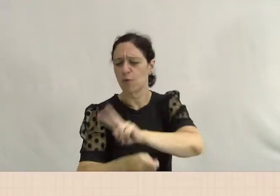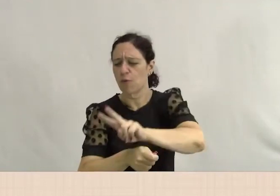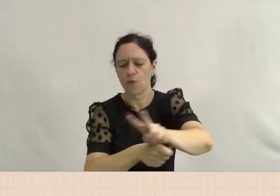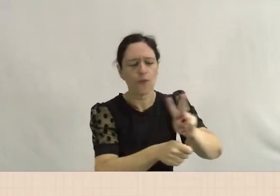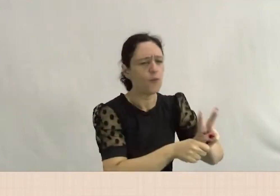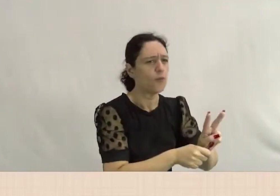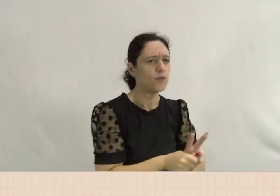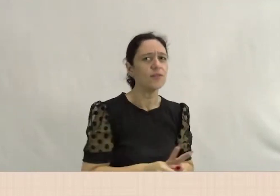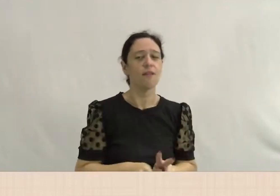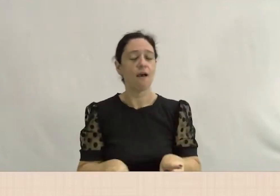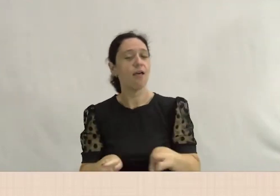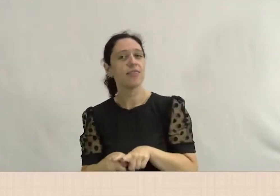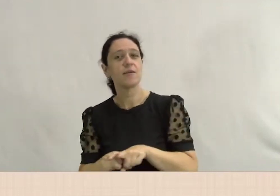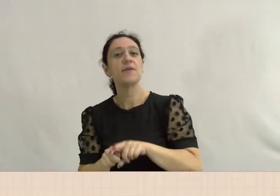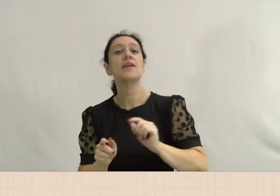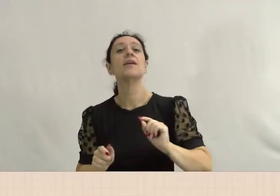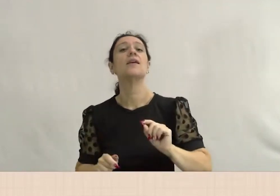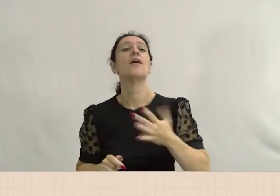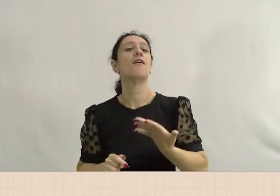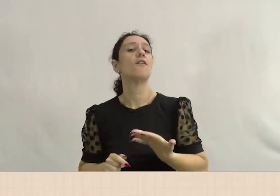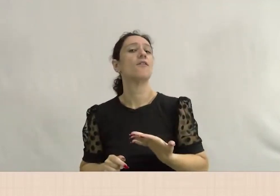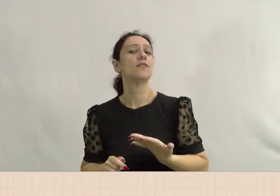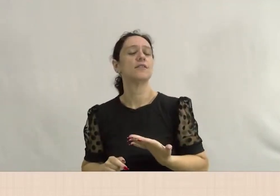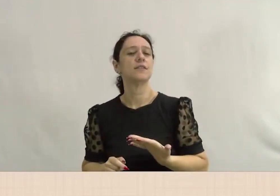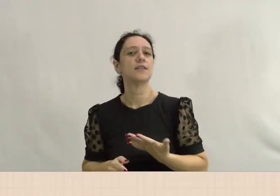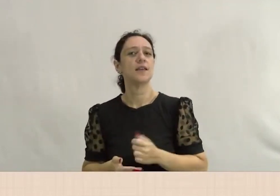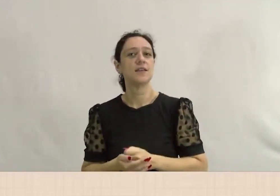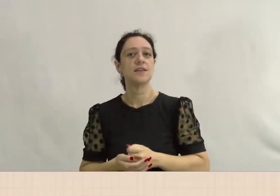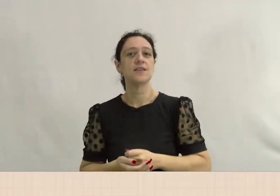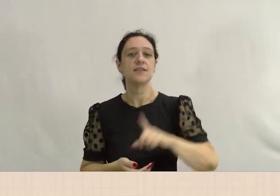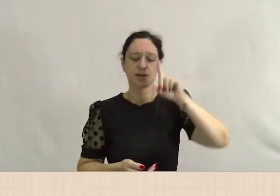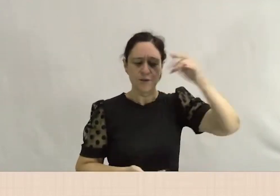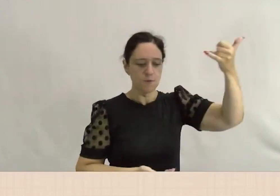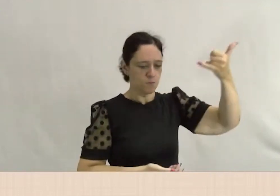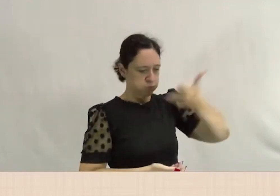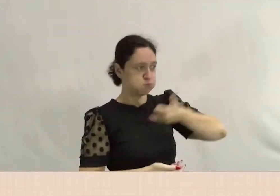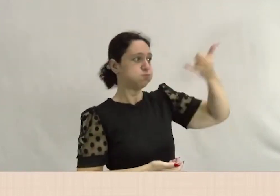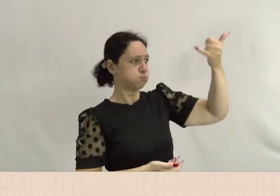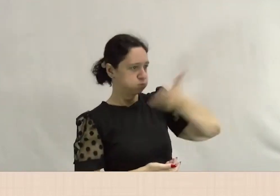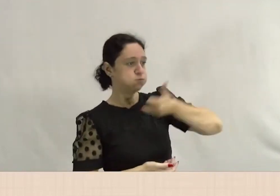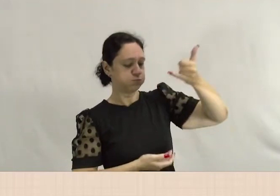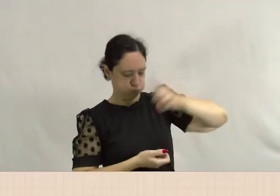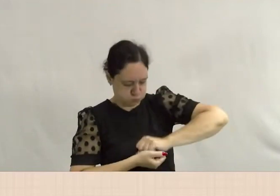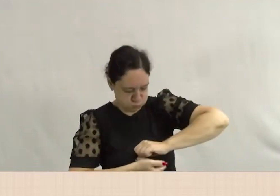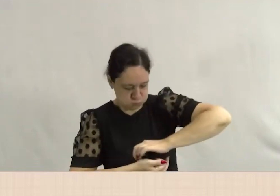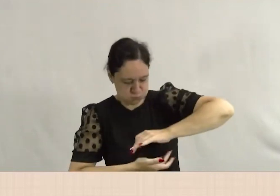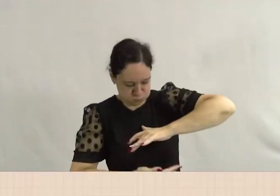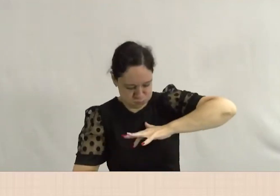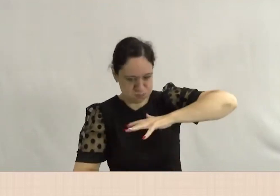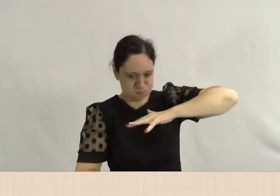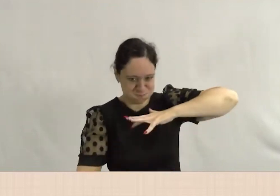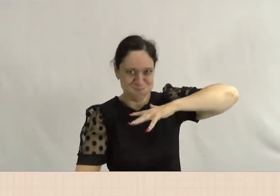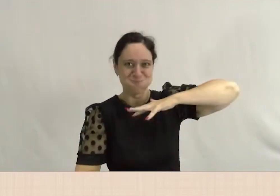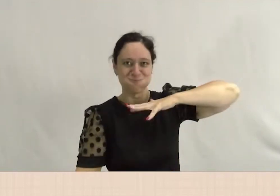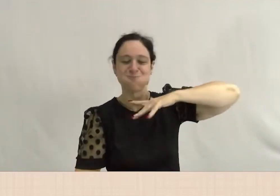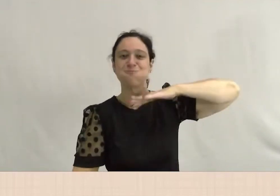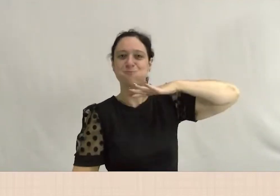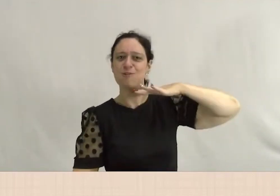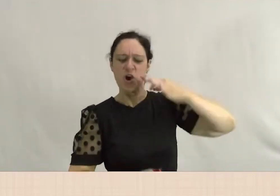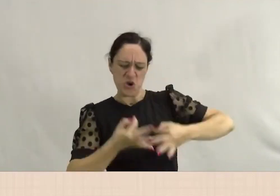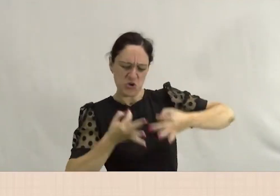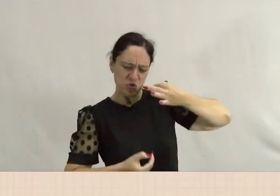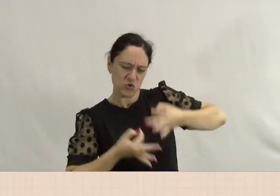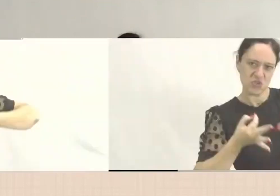das pessoas. Irmãos, o que está acontecendo, irmãos? Eu estou me enchendo da realidade de Deus. Estou me enchendo da justiça,